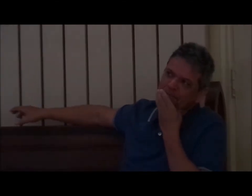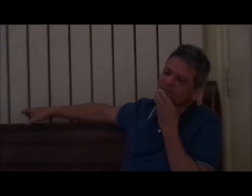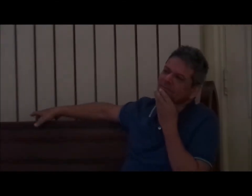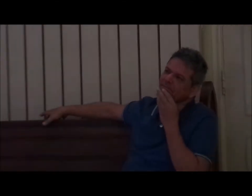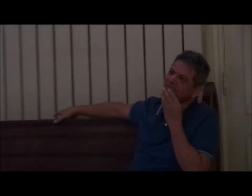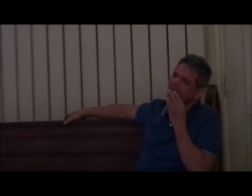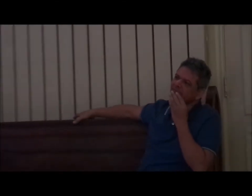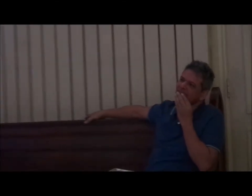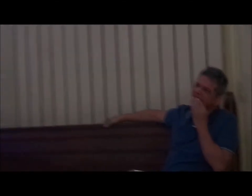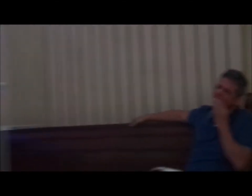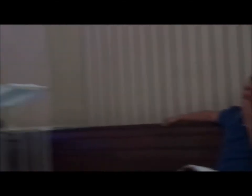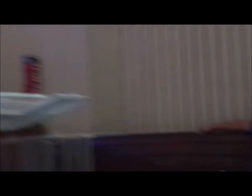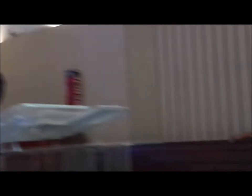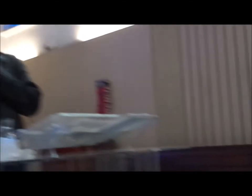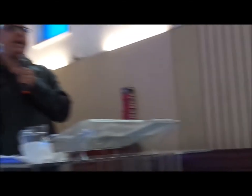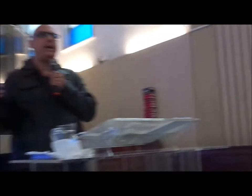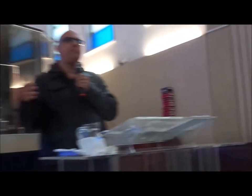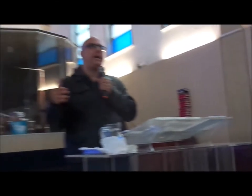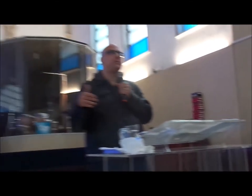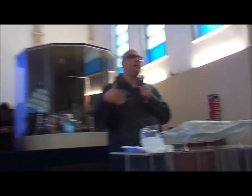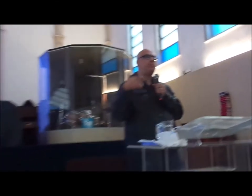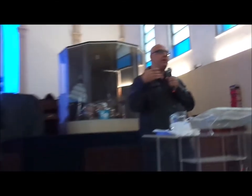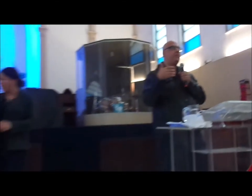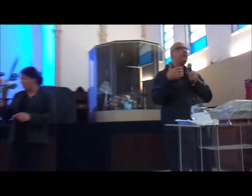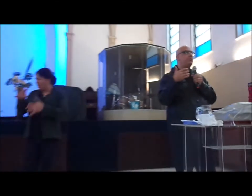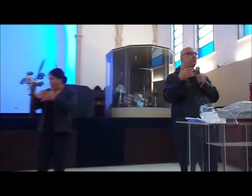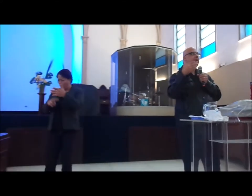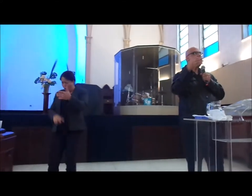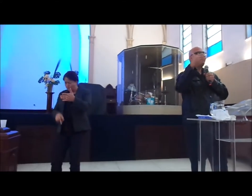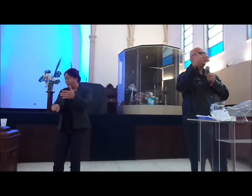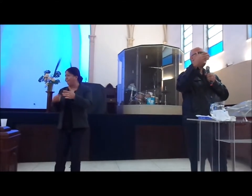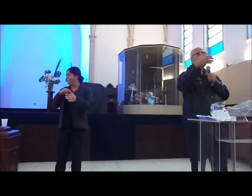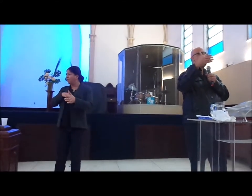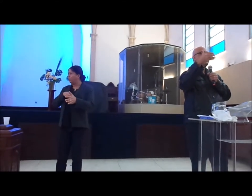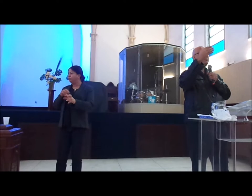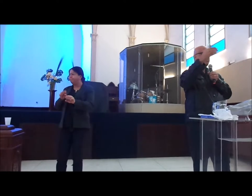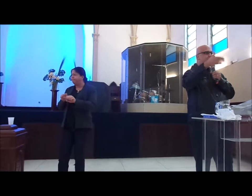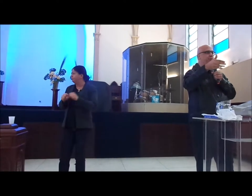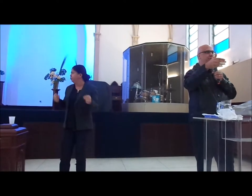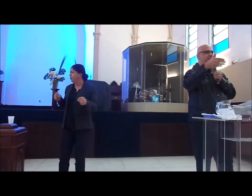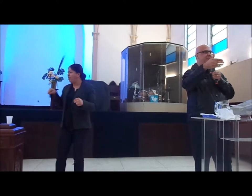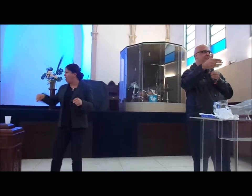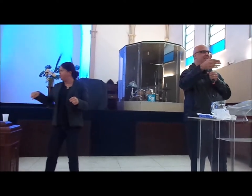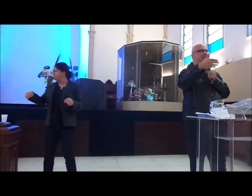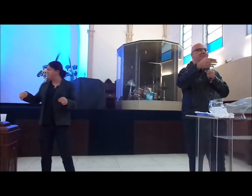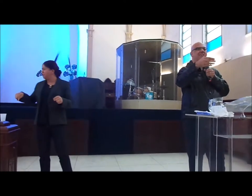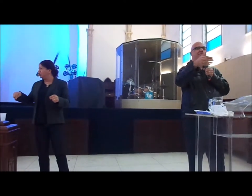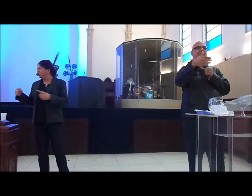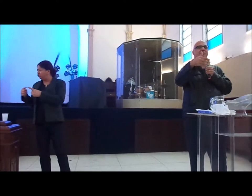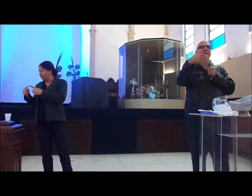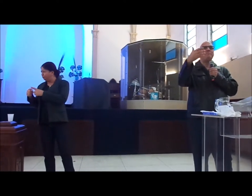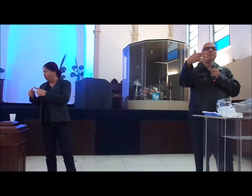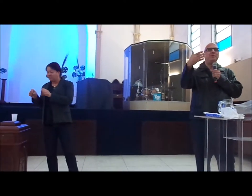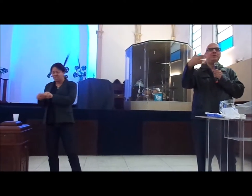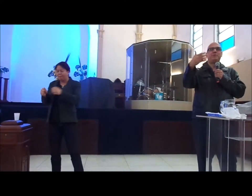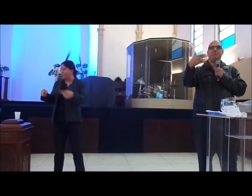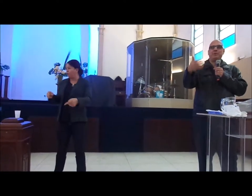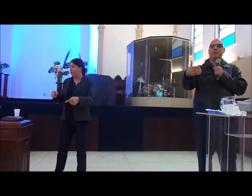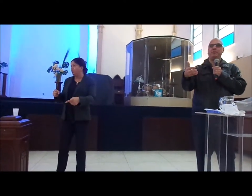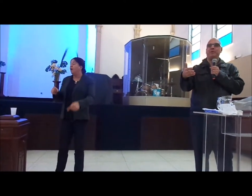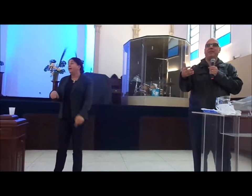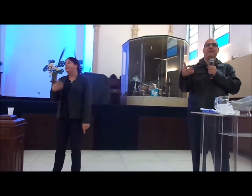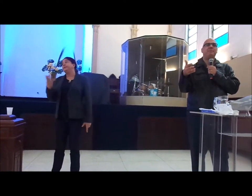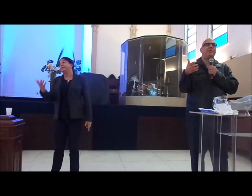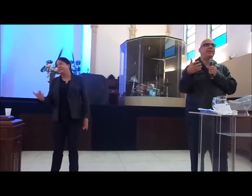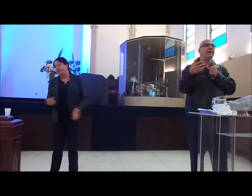Era só homem a genealogia. O que é mais uma prova que o homem realmente é um ser burro. O homem é muito